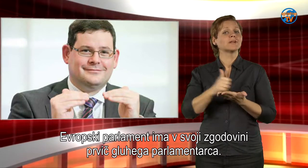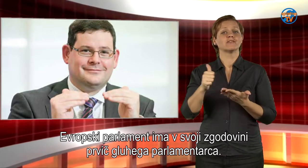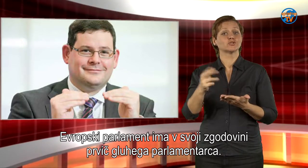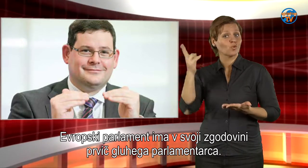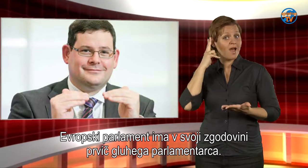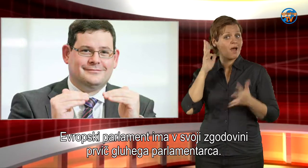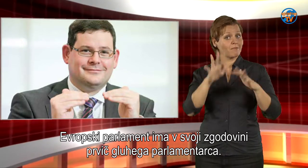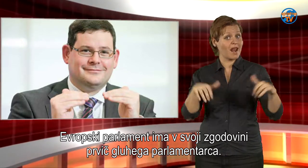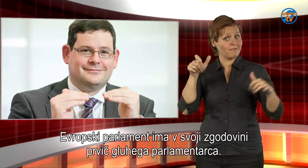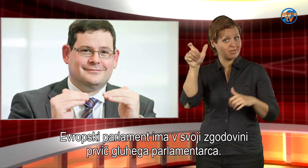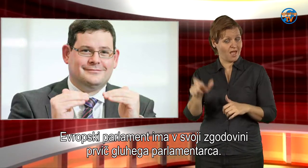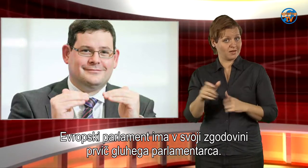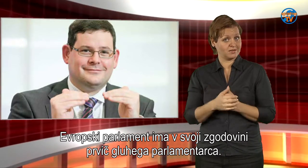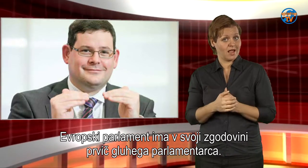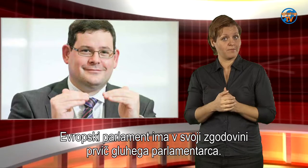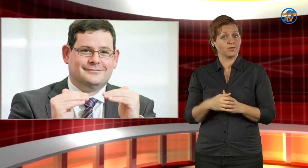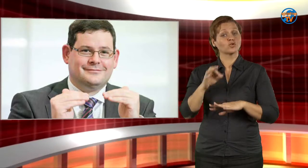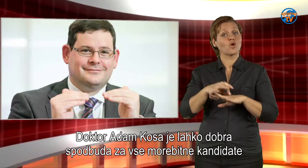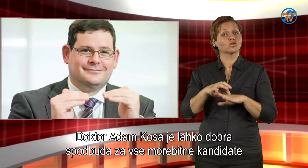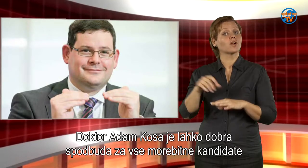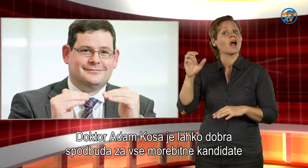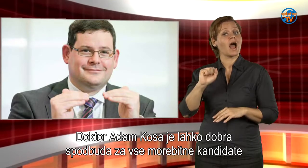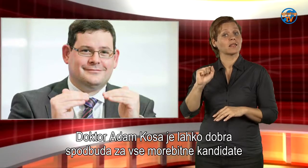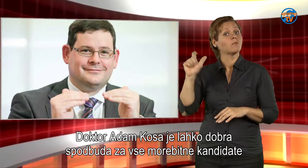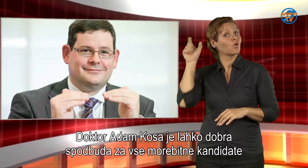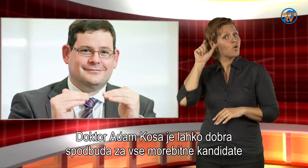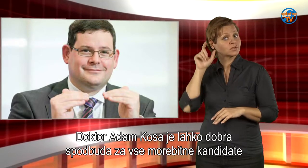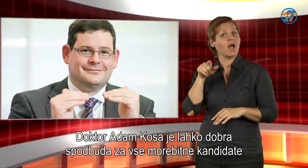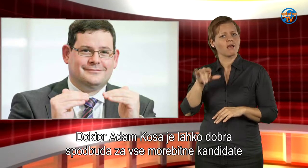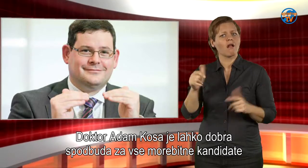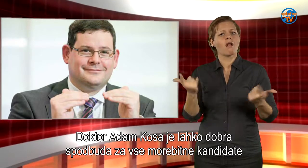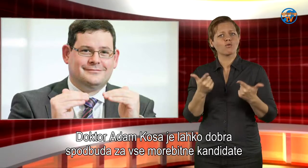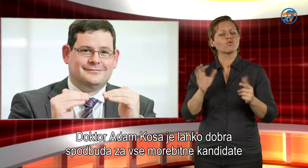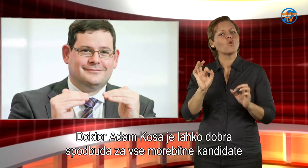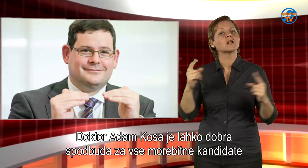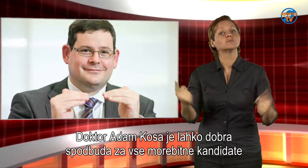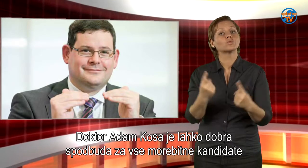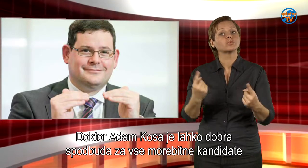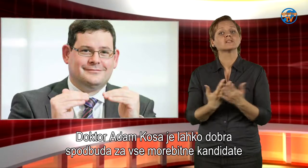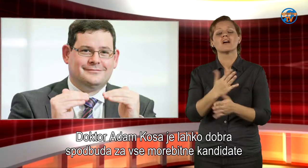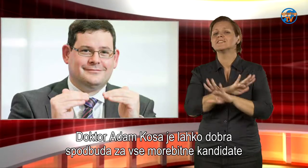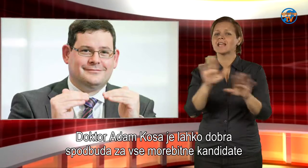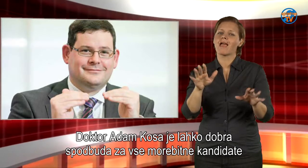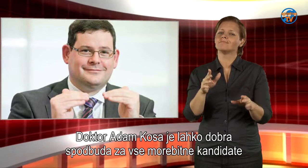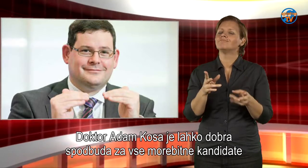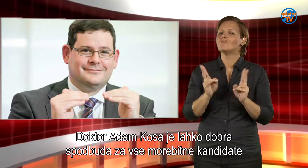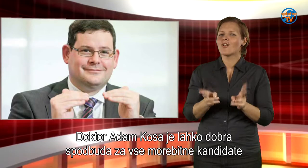gluhega parlamentarca. Dr. Adam Kosa je lahko dobra spodbuda za vse morebitne kandidate